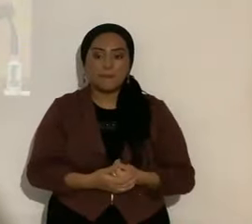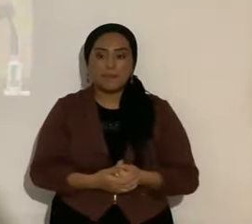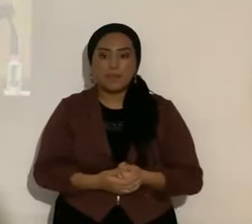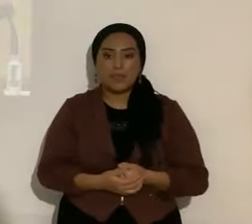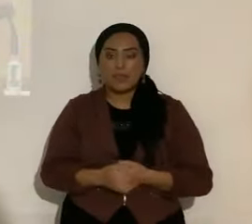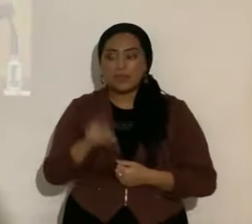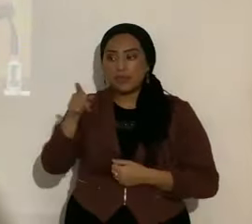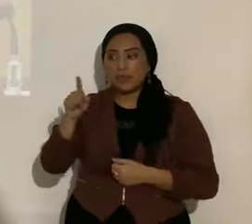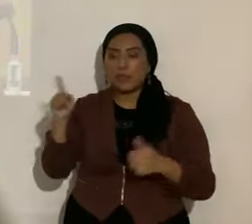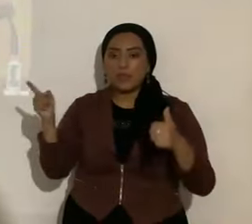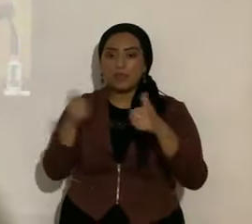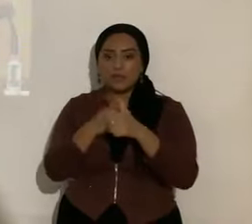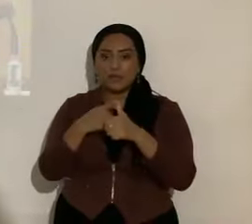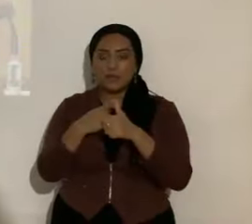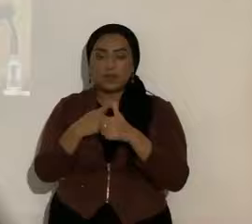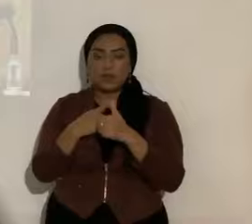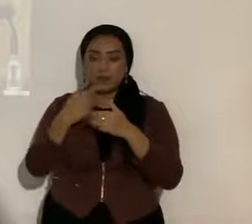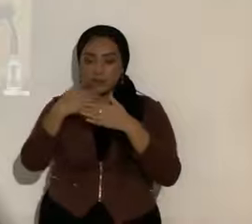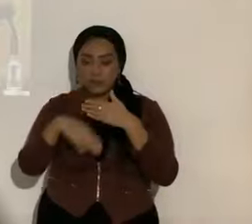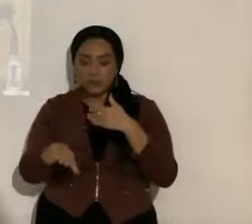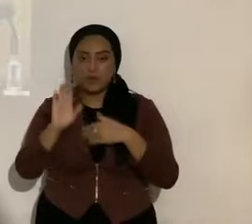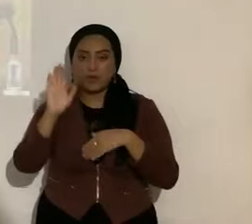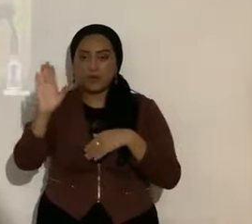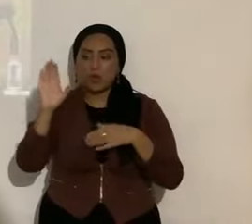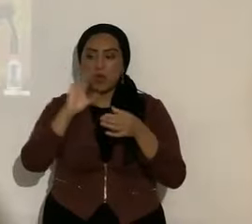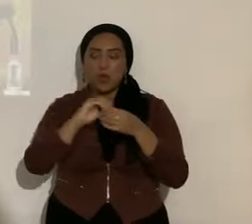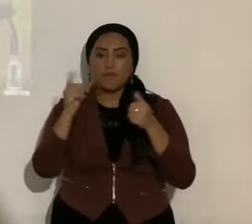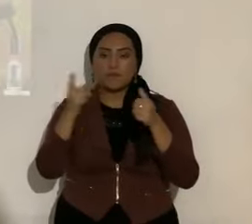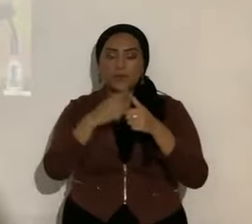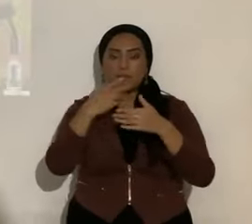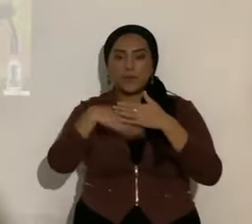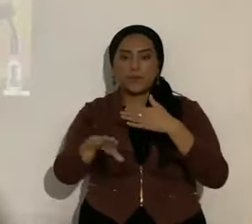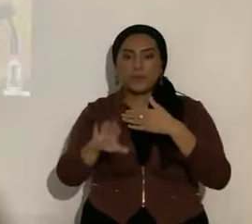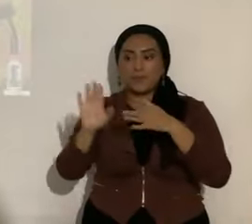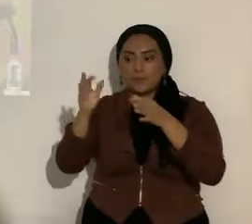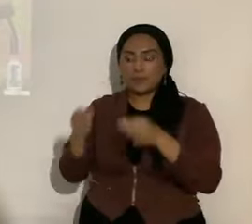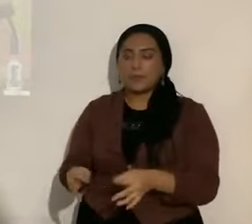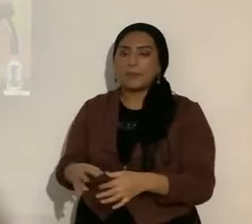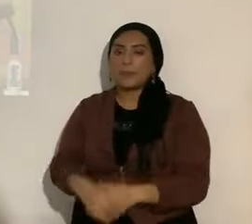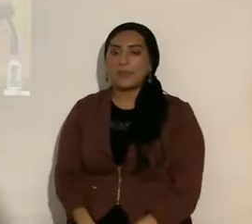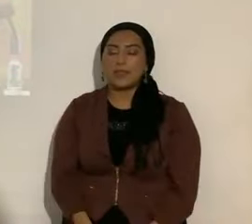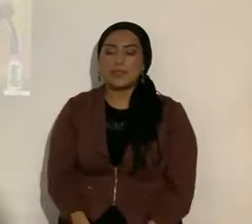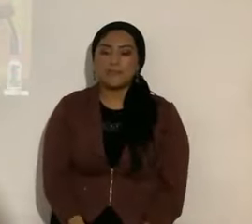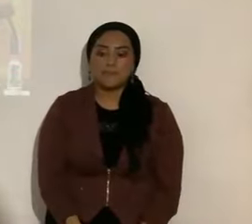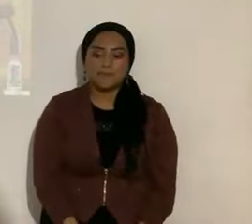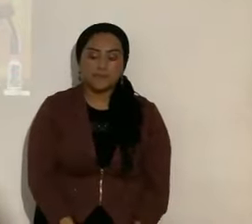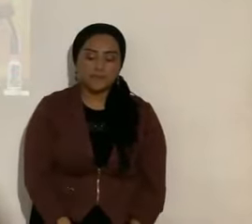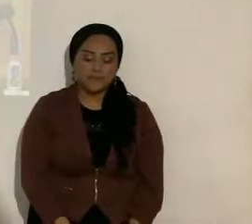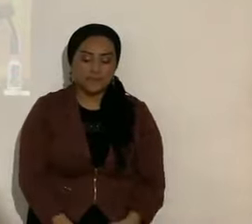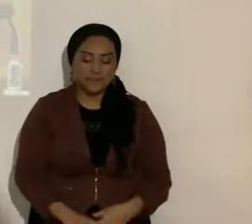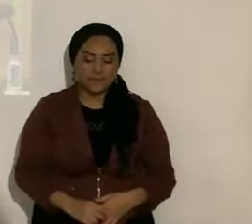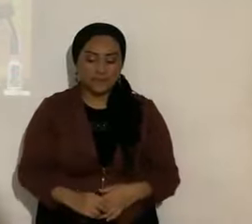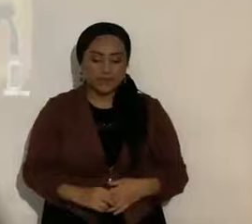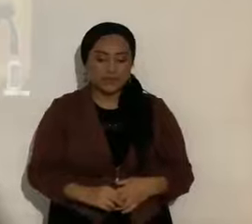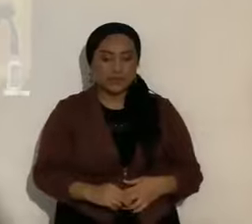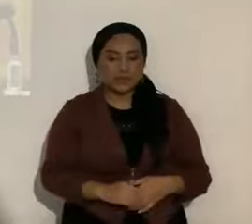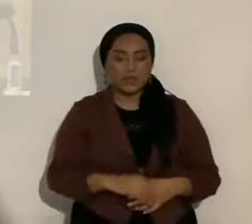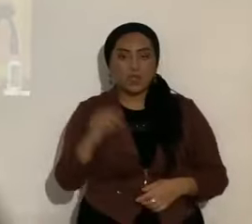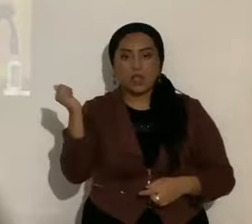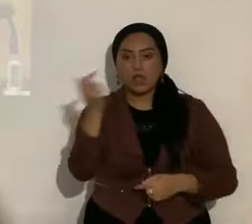porque Él es el principio de su vigor y suyo es el derecho de la primogenitura. Entonces,